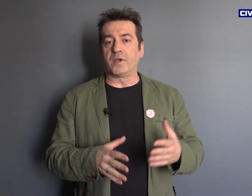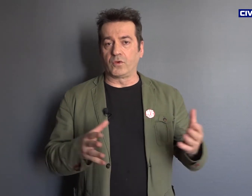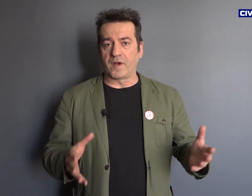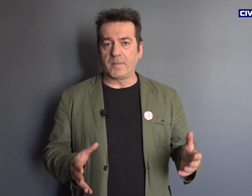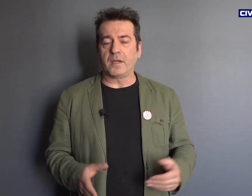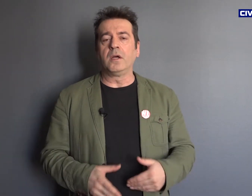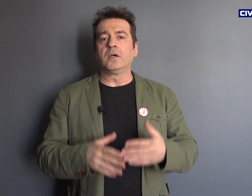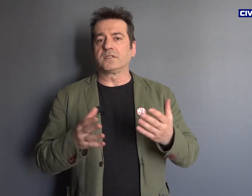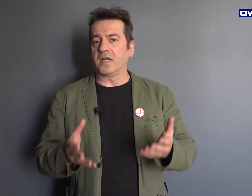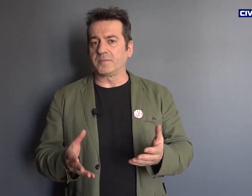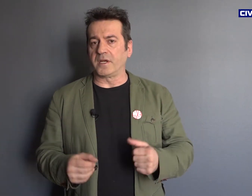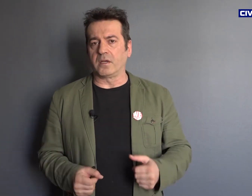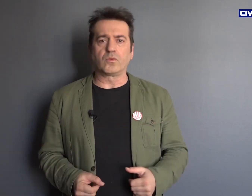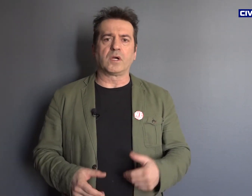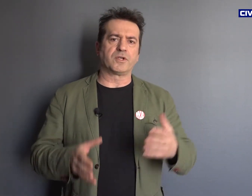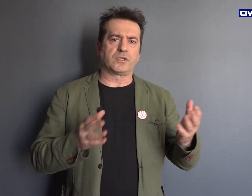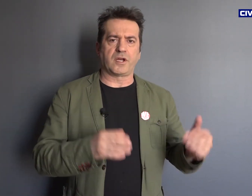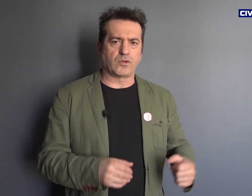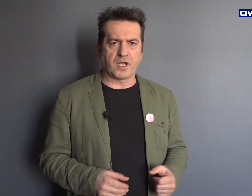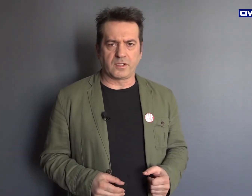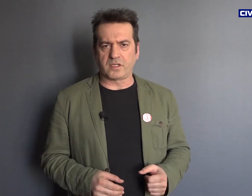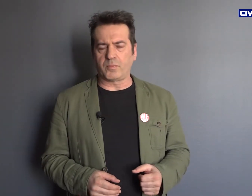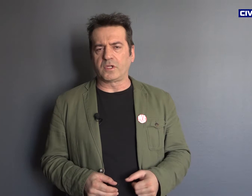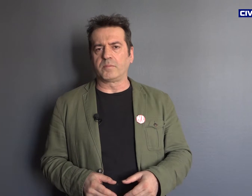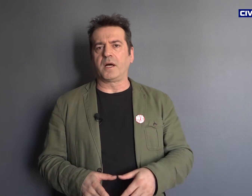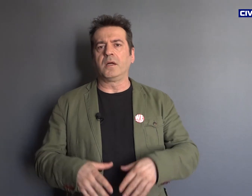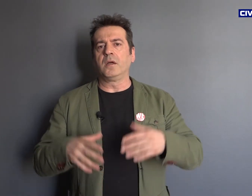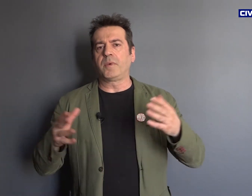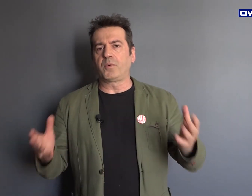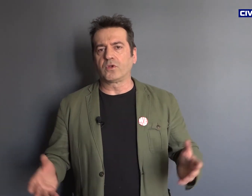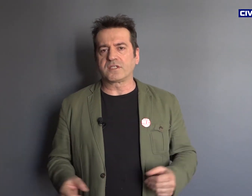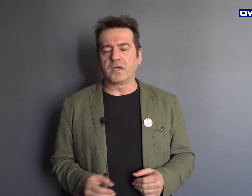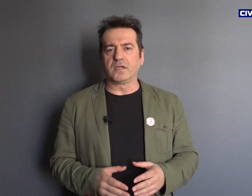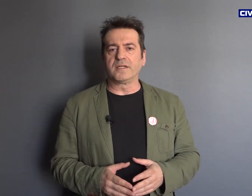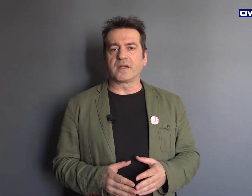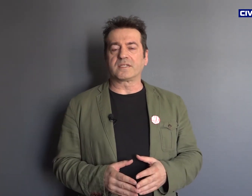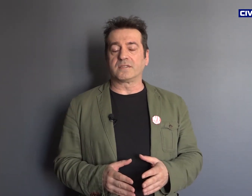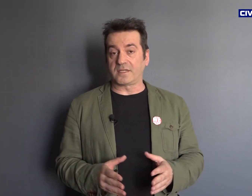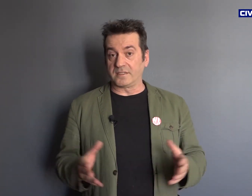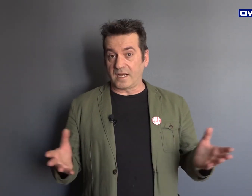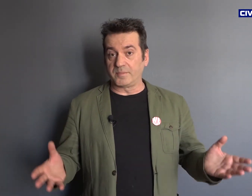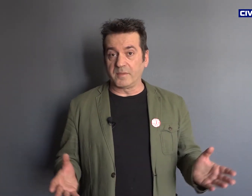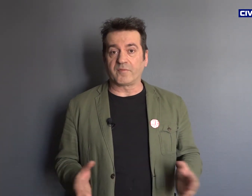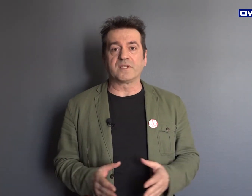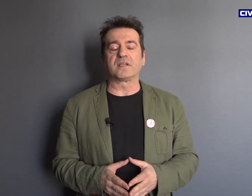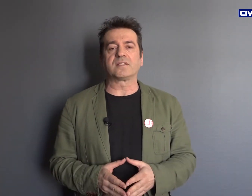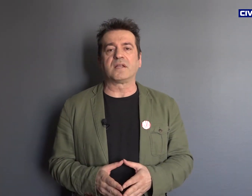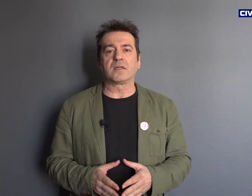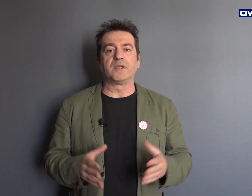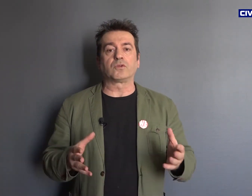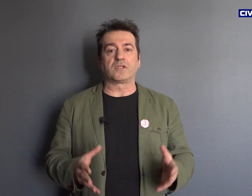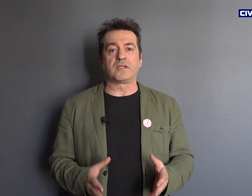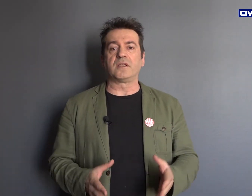и во меѓувреме, се разбира кога беше територијалната поделба, па подоцна лидерски средби имавме за да